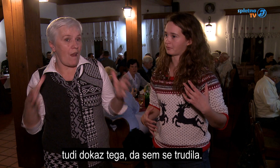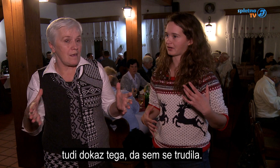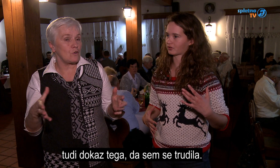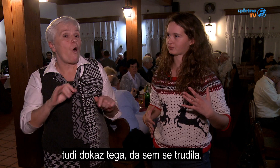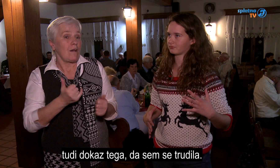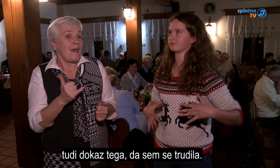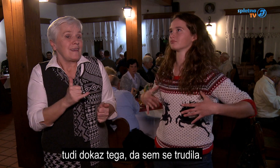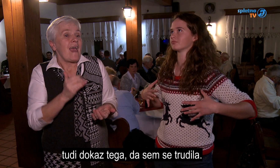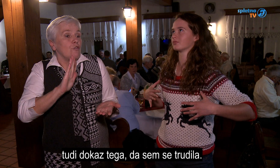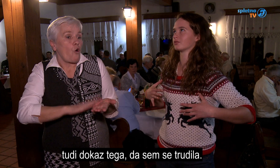pač